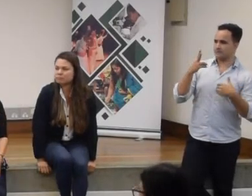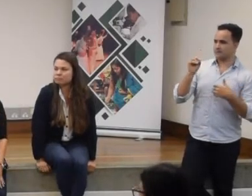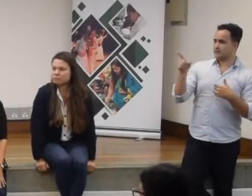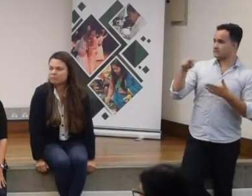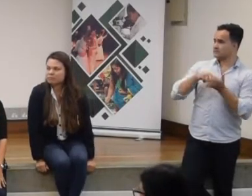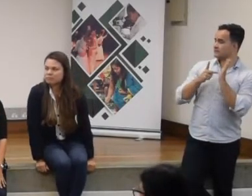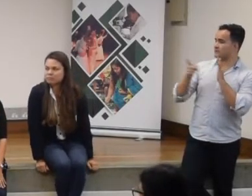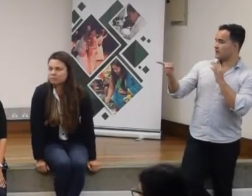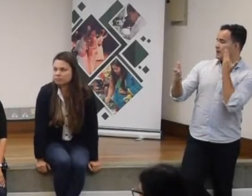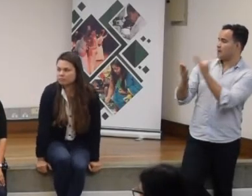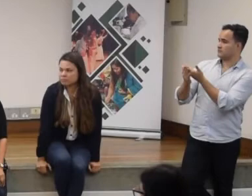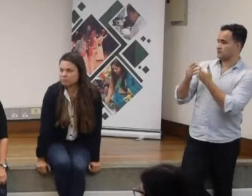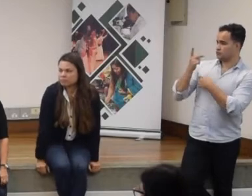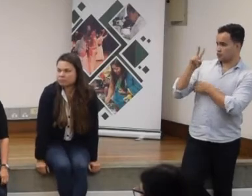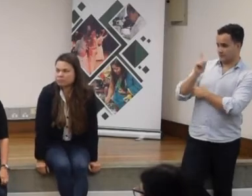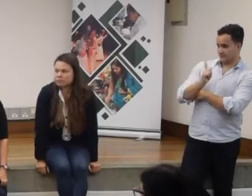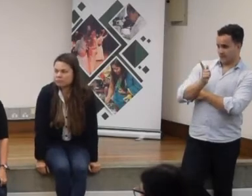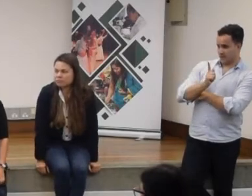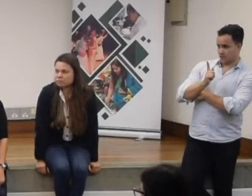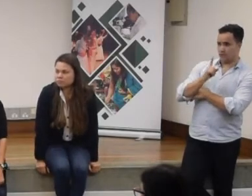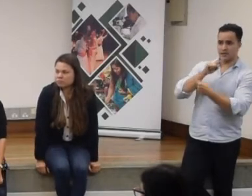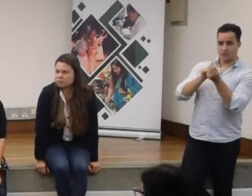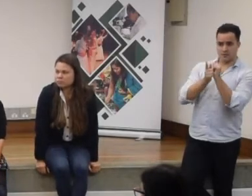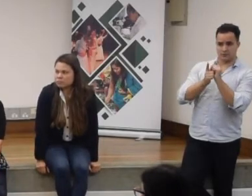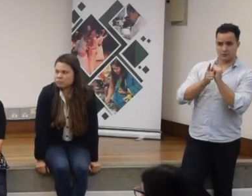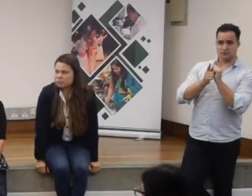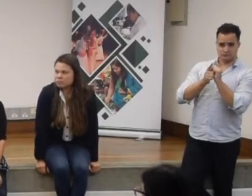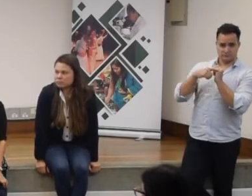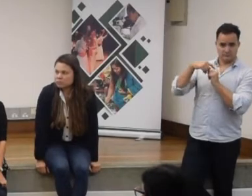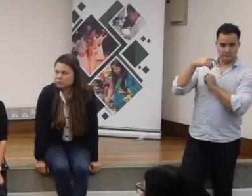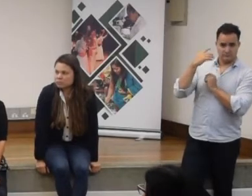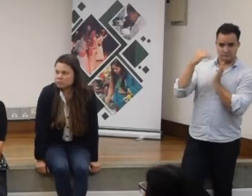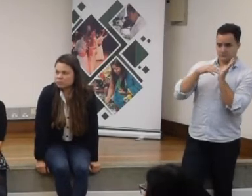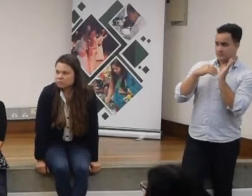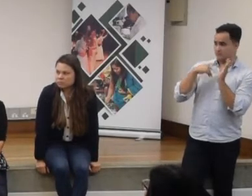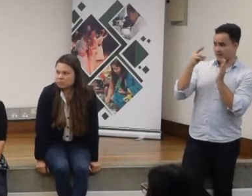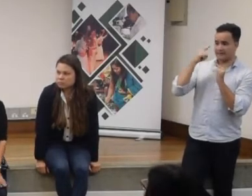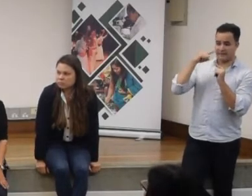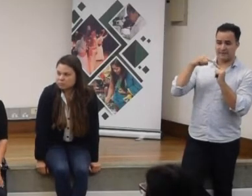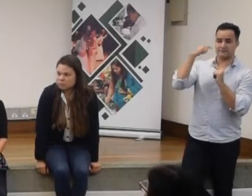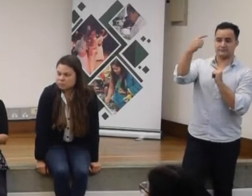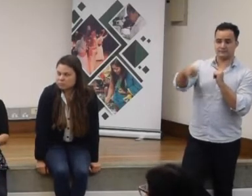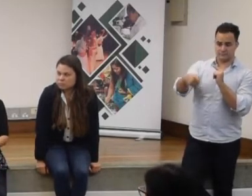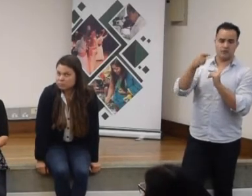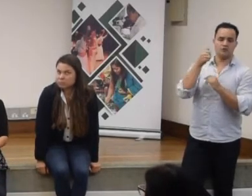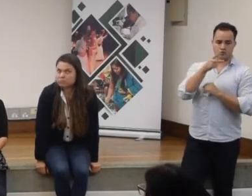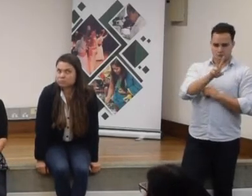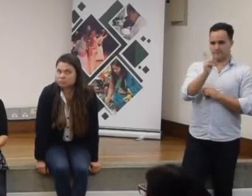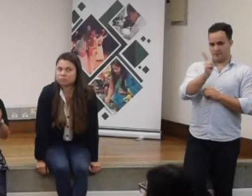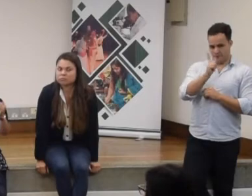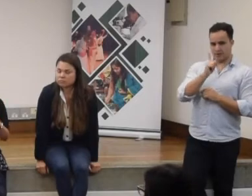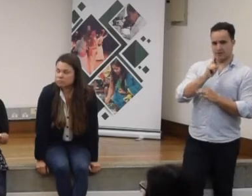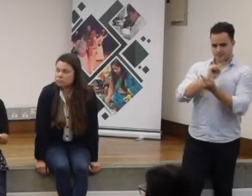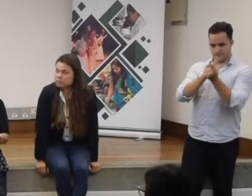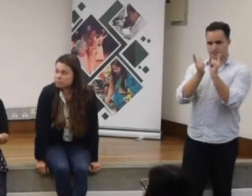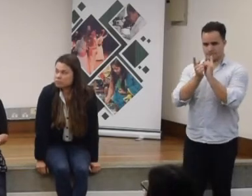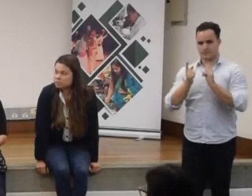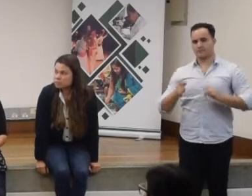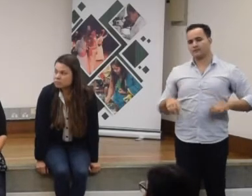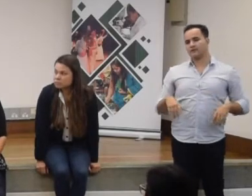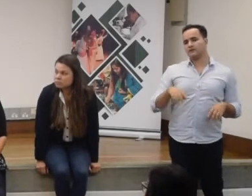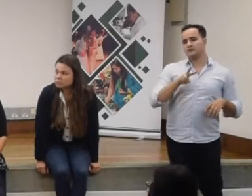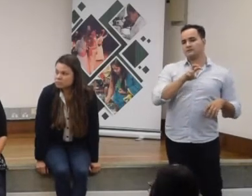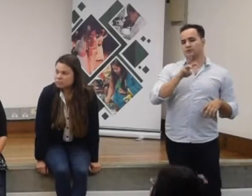el 12 de febrero el segundo encuentro. 20 días. En 20 días. 12 de febrero, 7 a 8 de